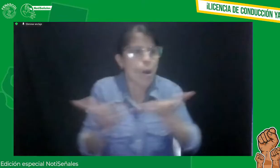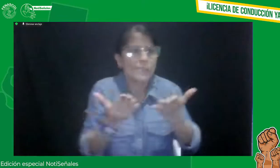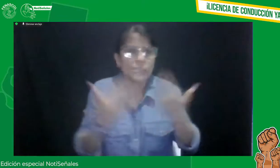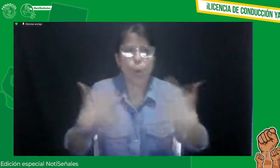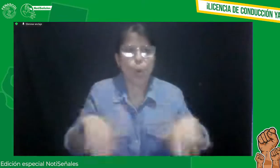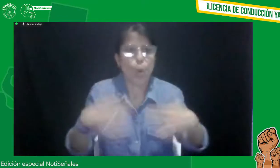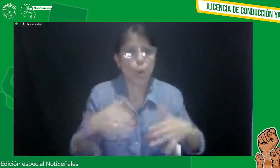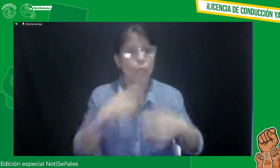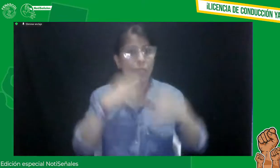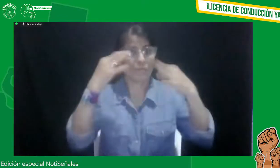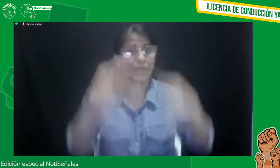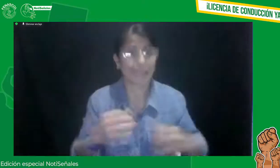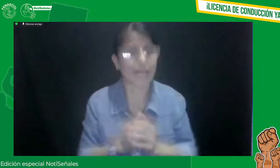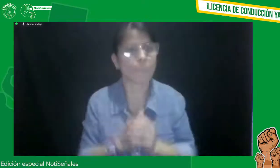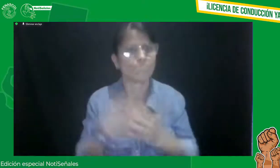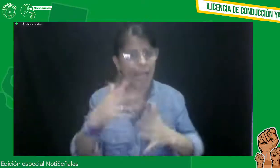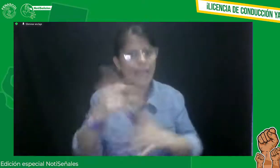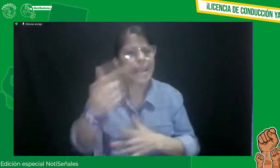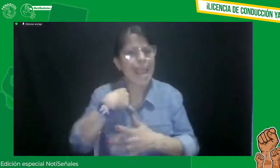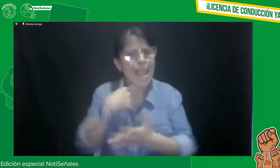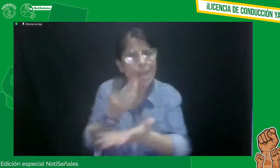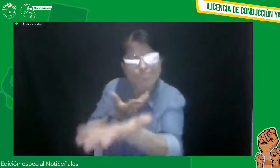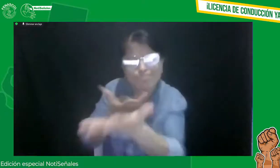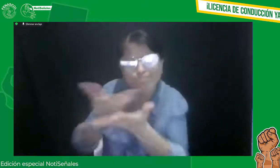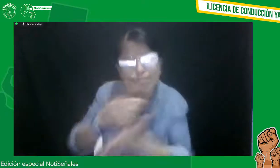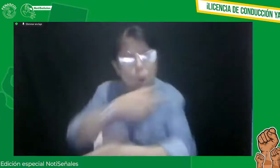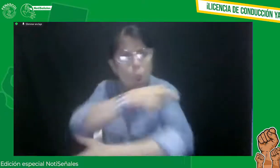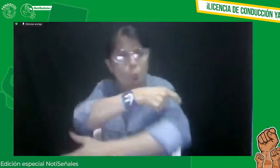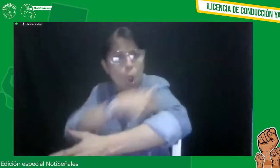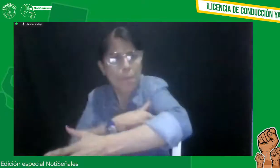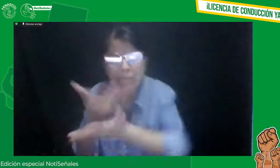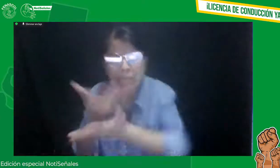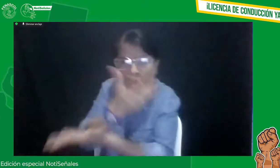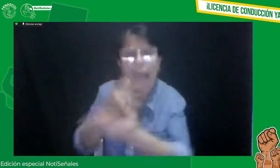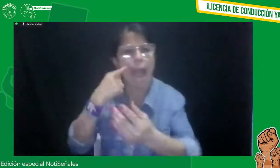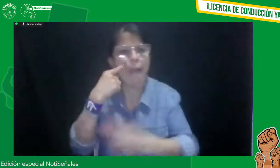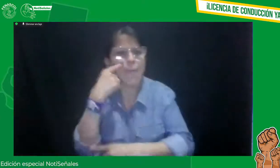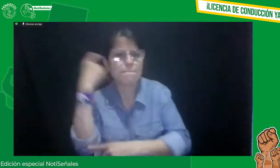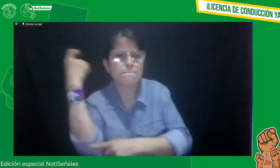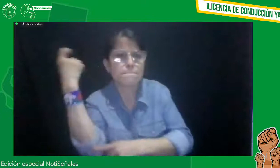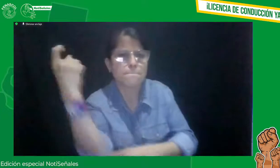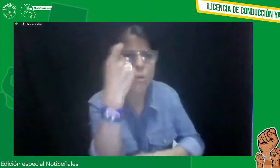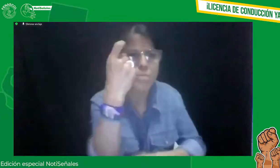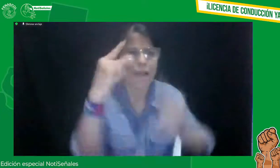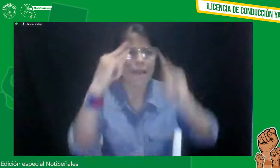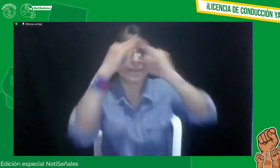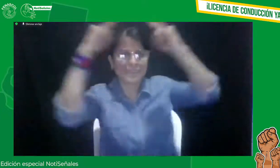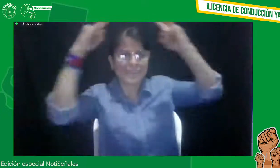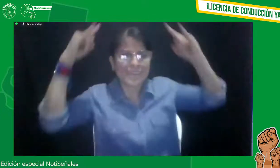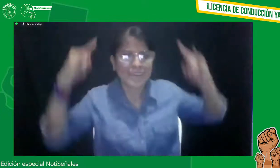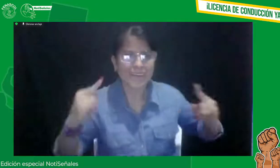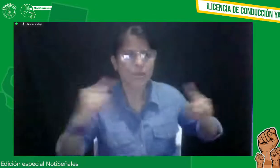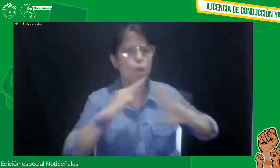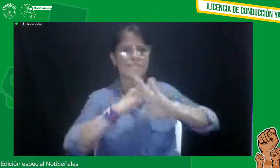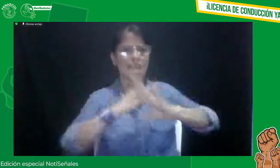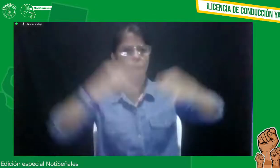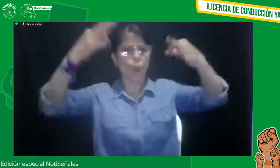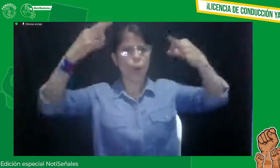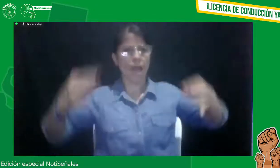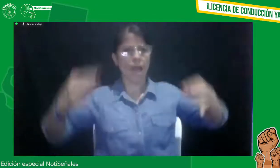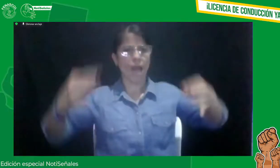del plantón requiere, o más bien piensa en el bienestar de todas las personas que acudan al espacio.